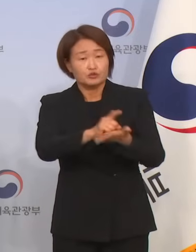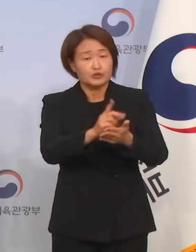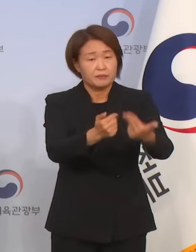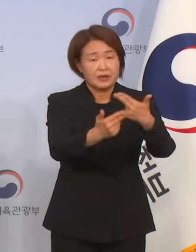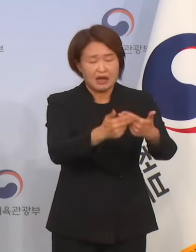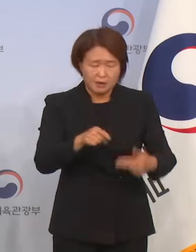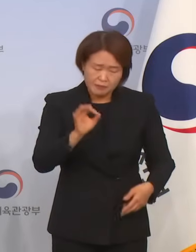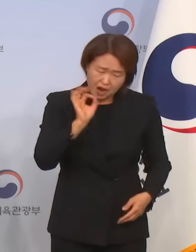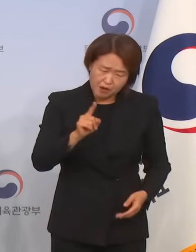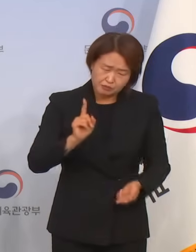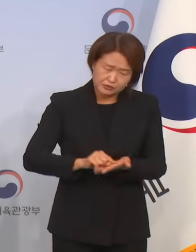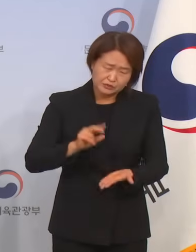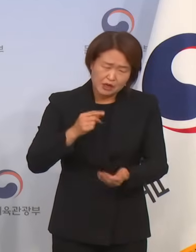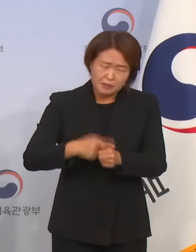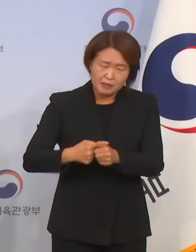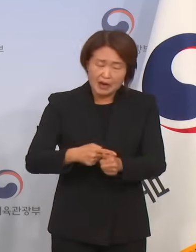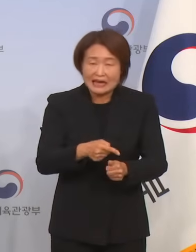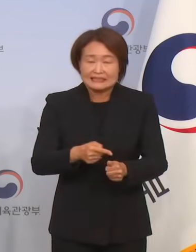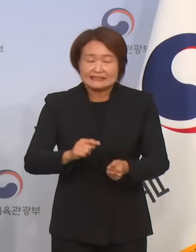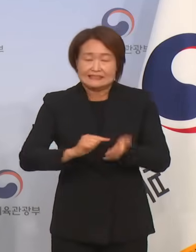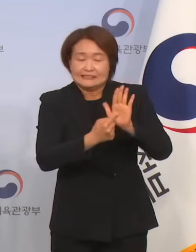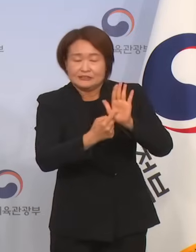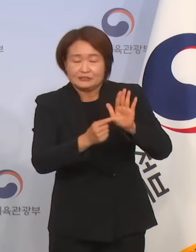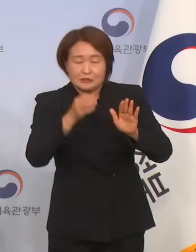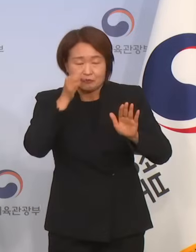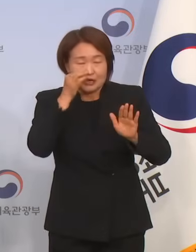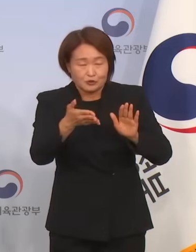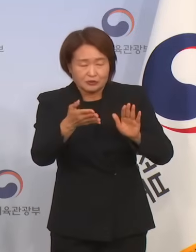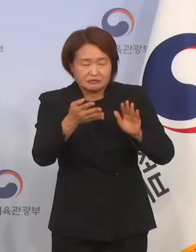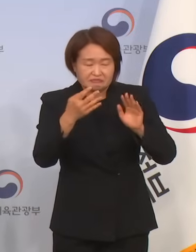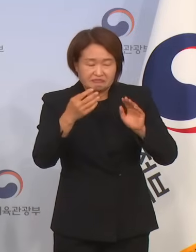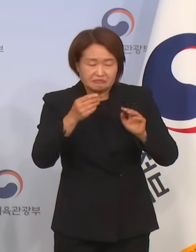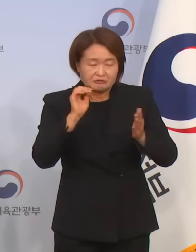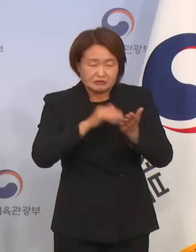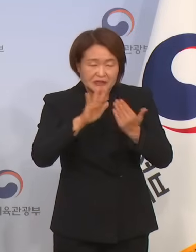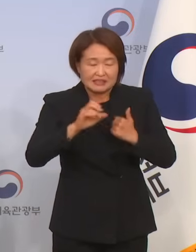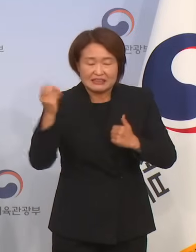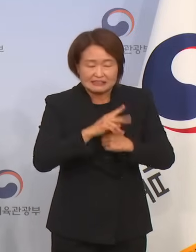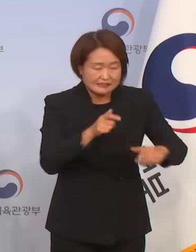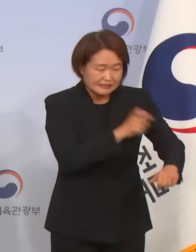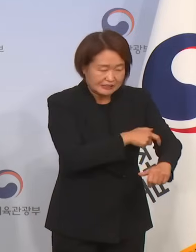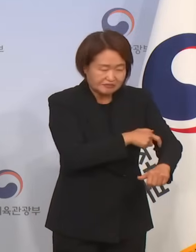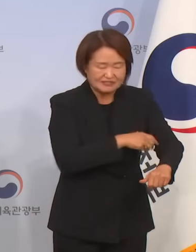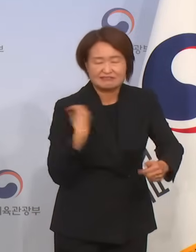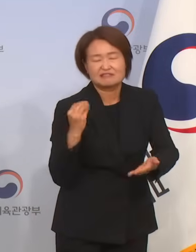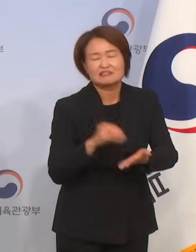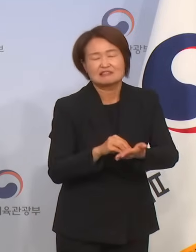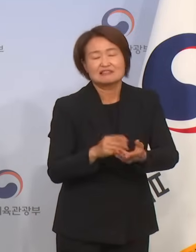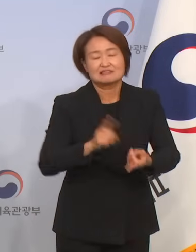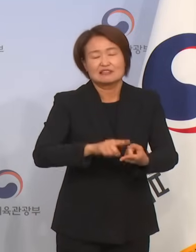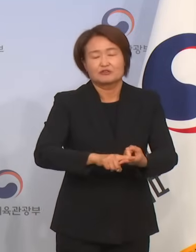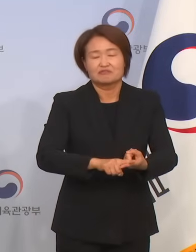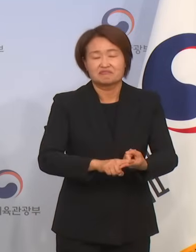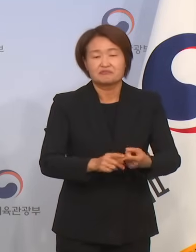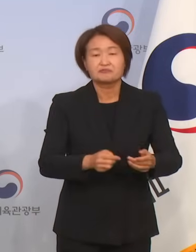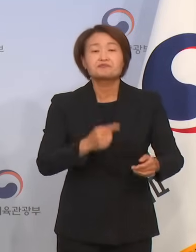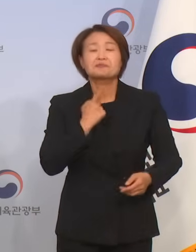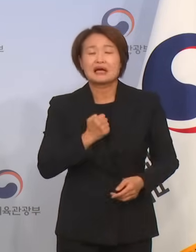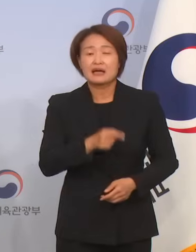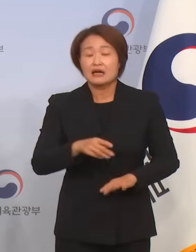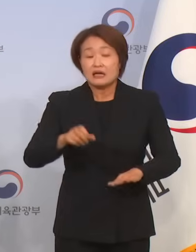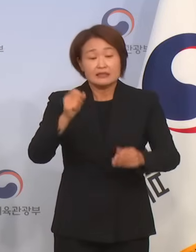제기되자 사면 발표 후 3일 만에 다시 이사회를 열어 사면을 철회하였습니다.